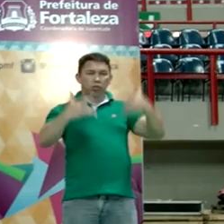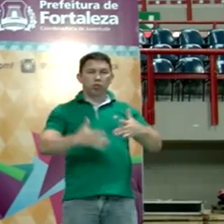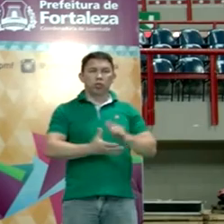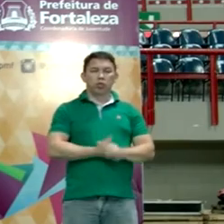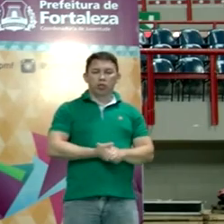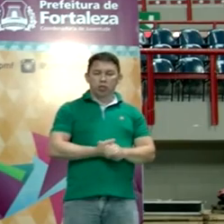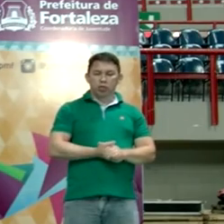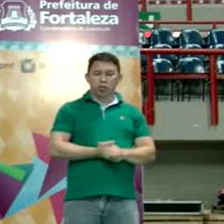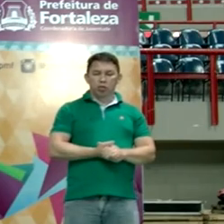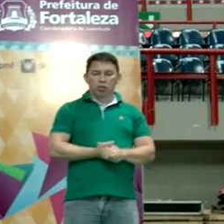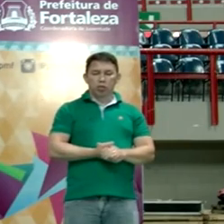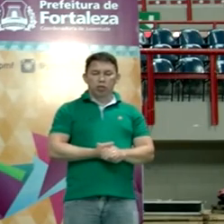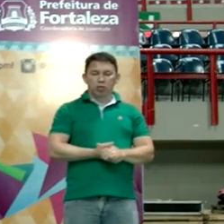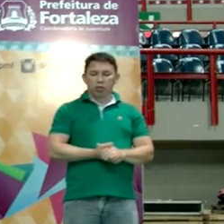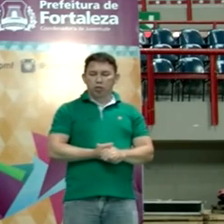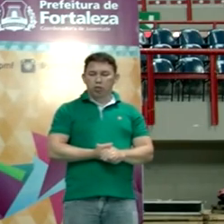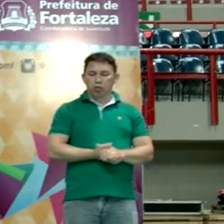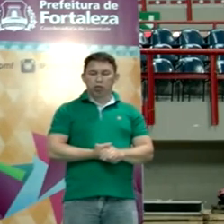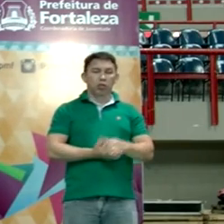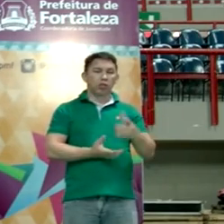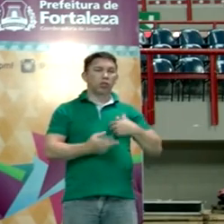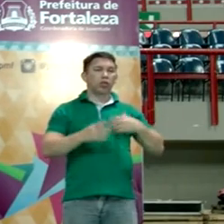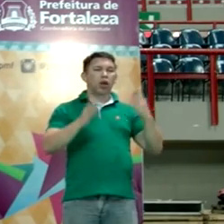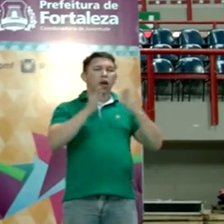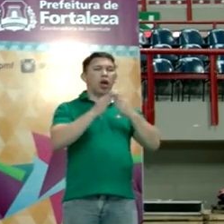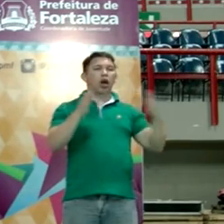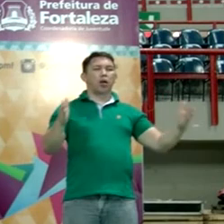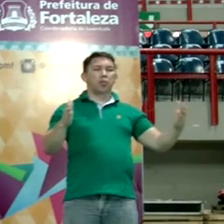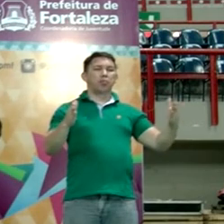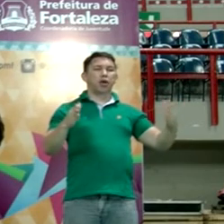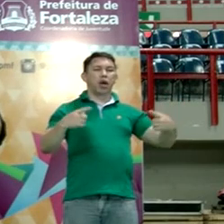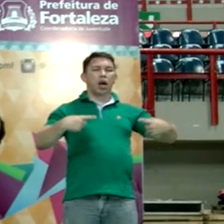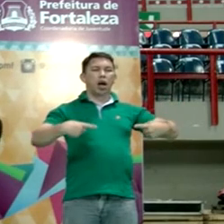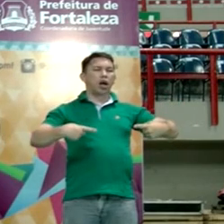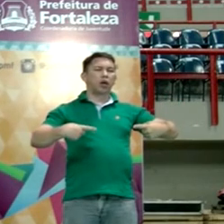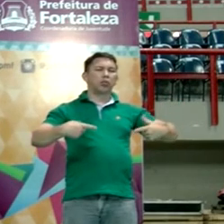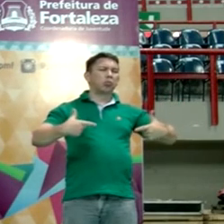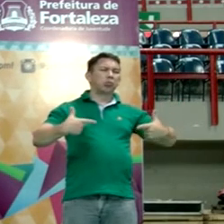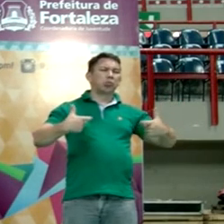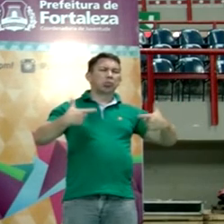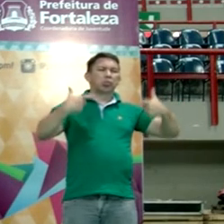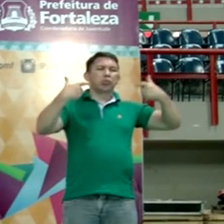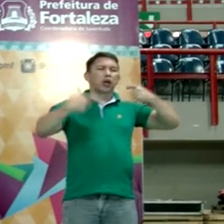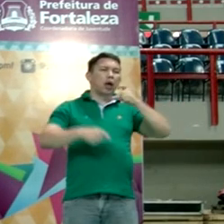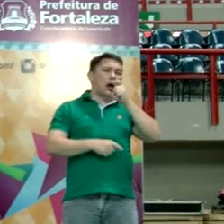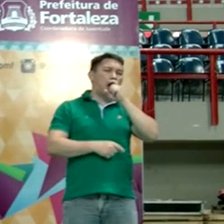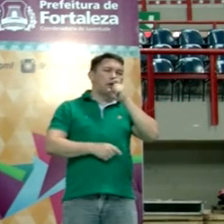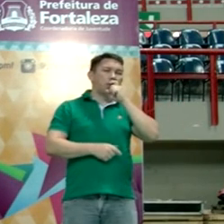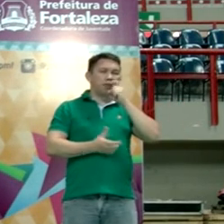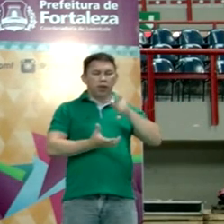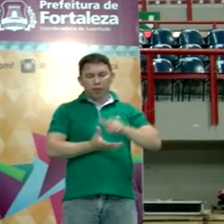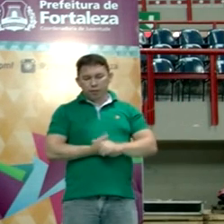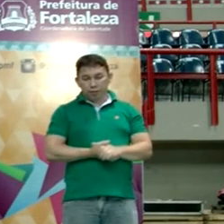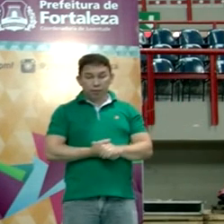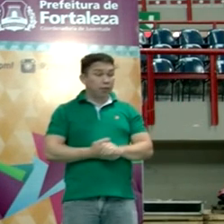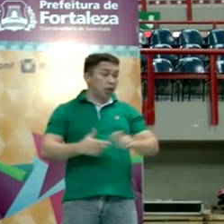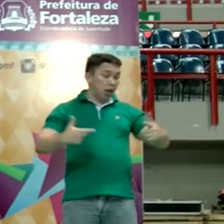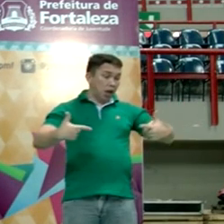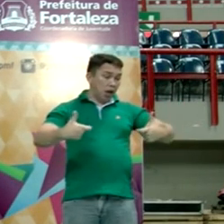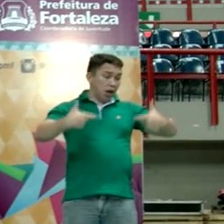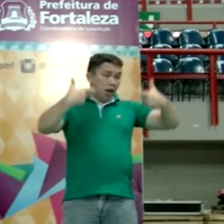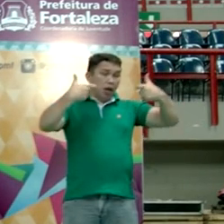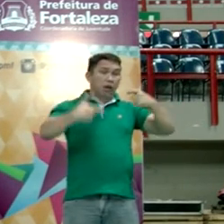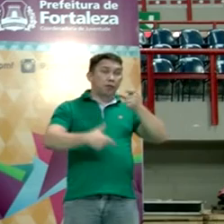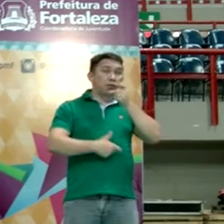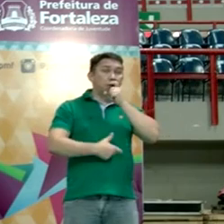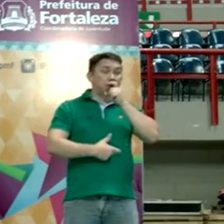estamos falando então do que chamamos de Guerra Fria. E o que vai ser essa tal de Guerra Fria? A Guerra Fria vai